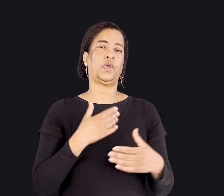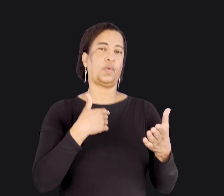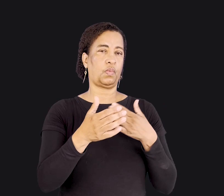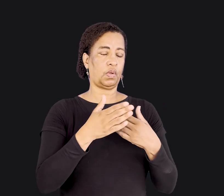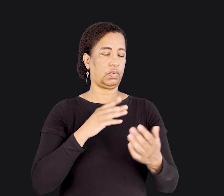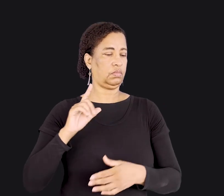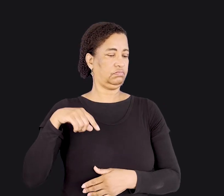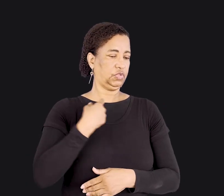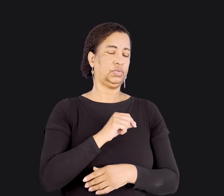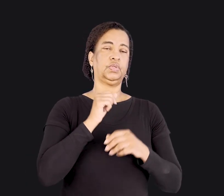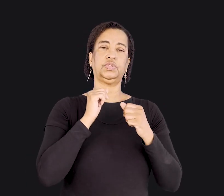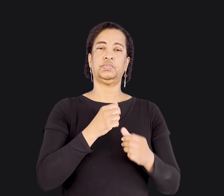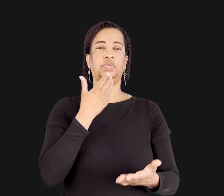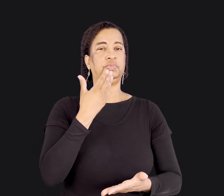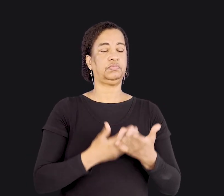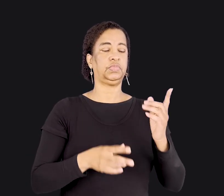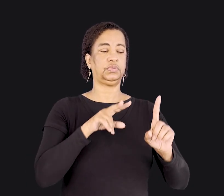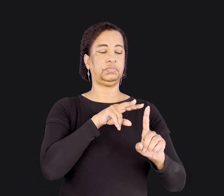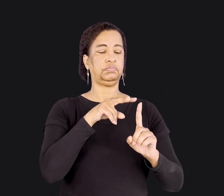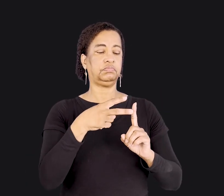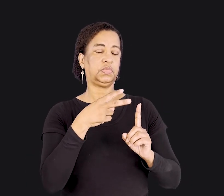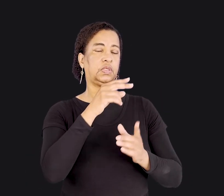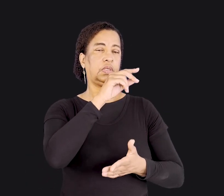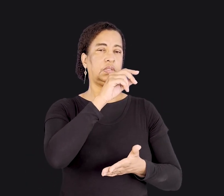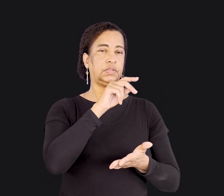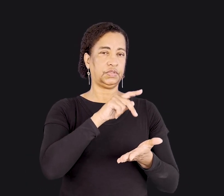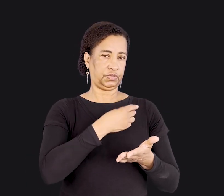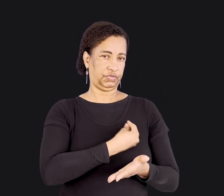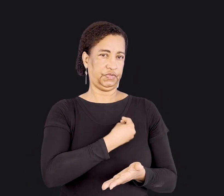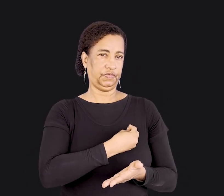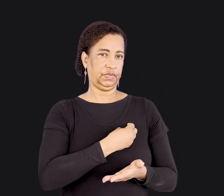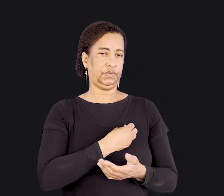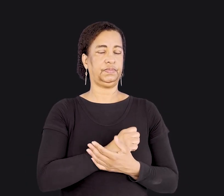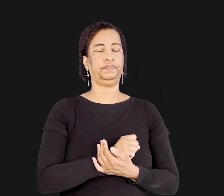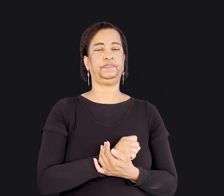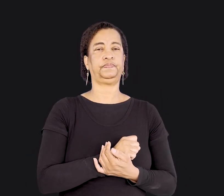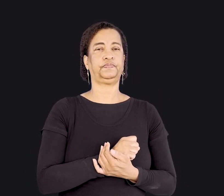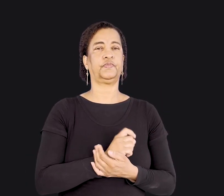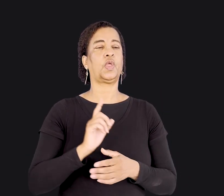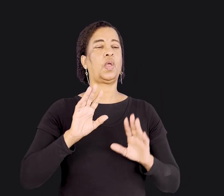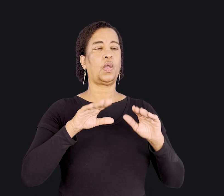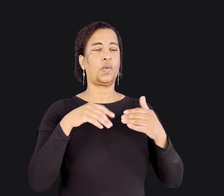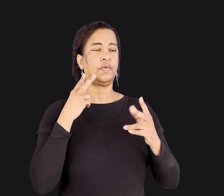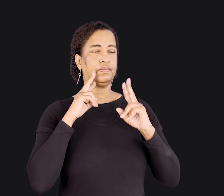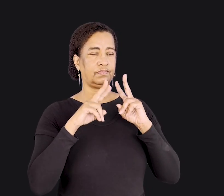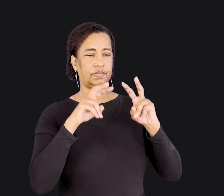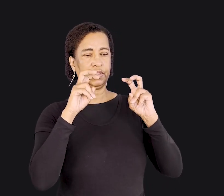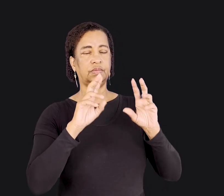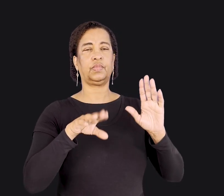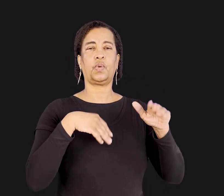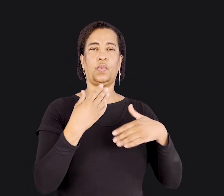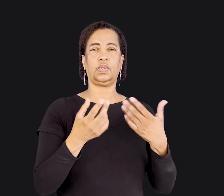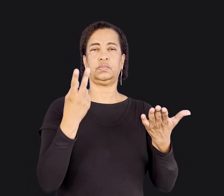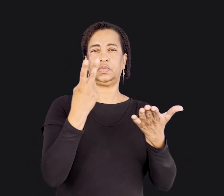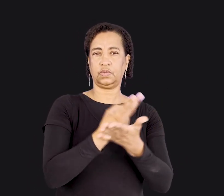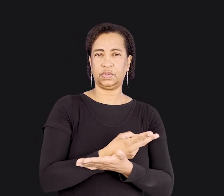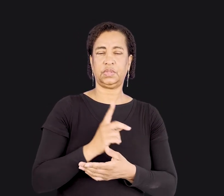de nós pode perder a perspectiva de vida. No Salmo 23 vimos que, quando isso acontece, nossa alma deve ser